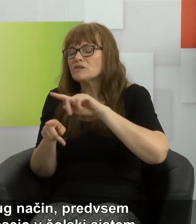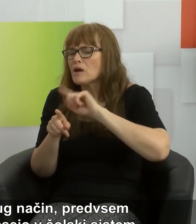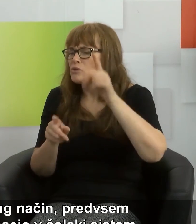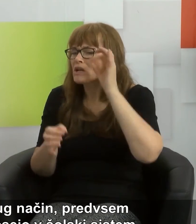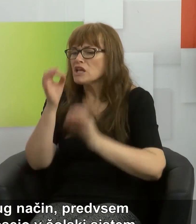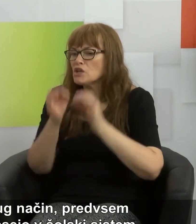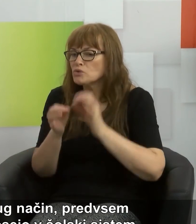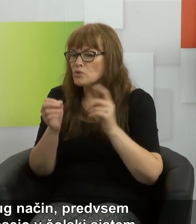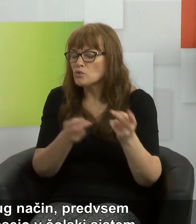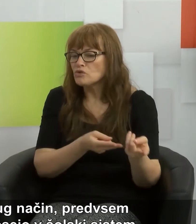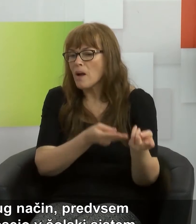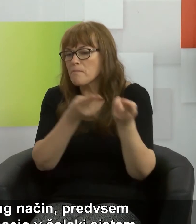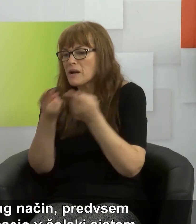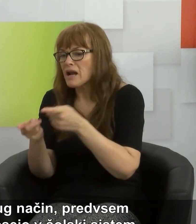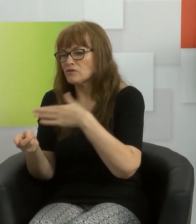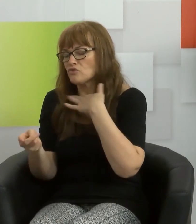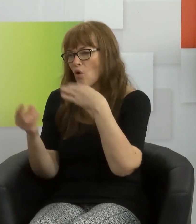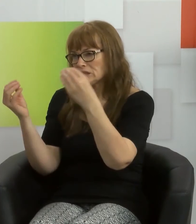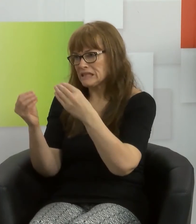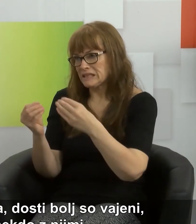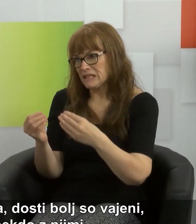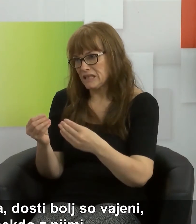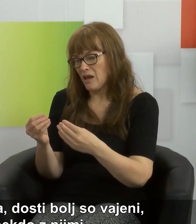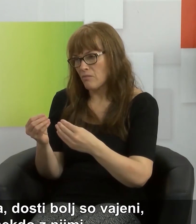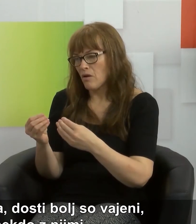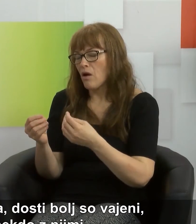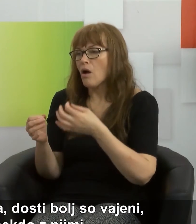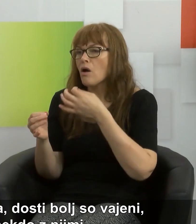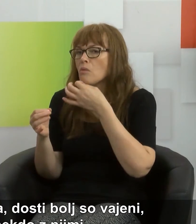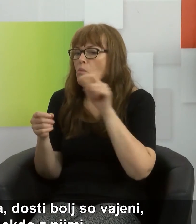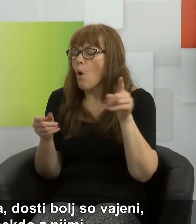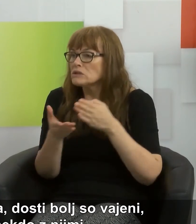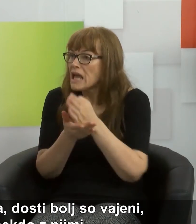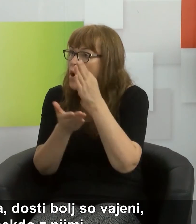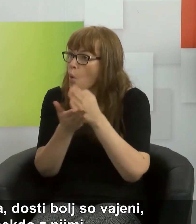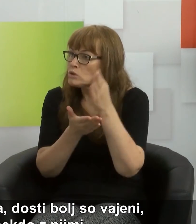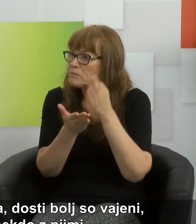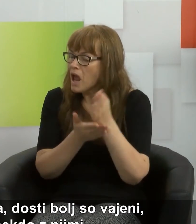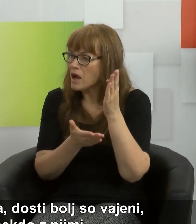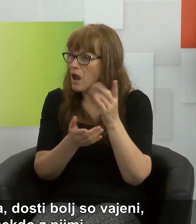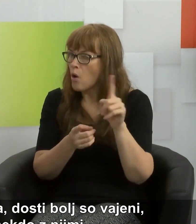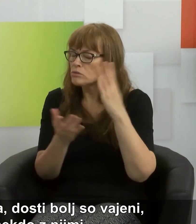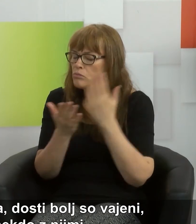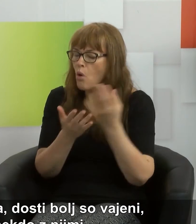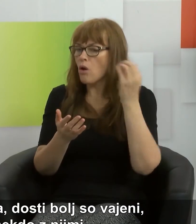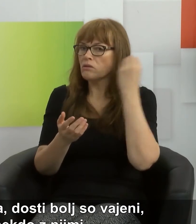ki jo prenesejo v šolski sistem. Dosti bolj se jih usmerja, dosti bolj so